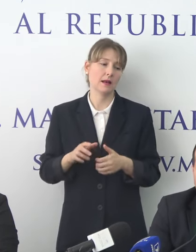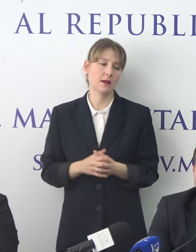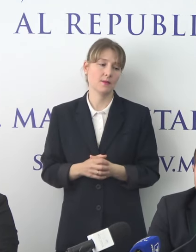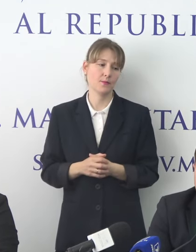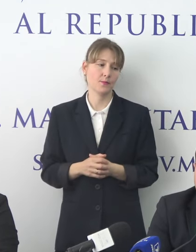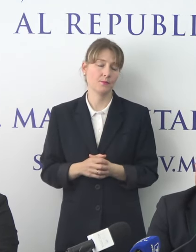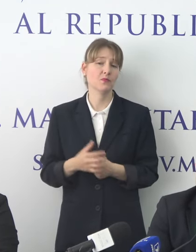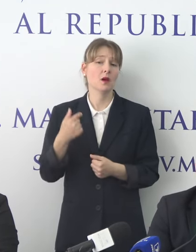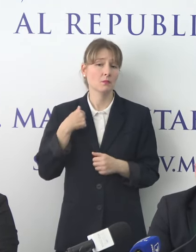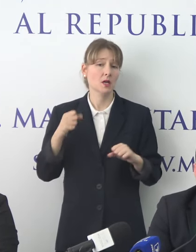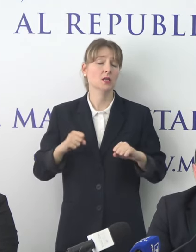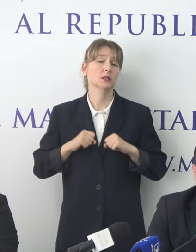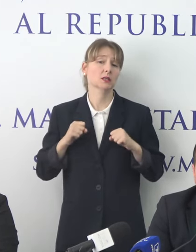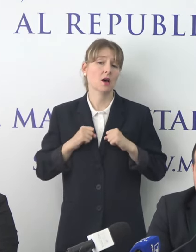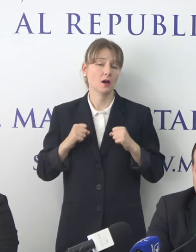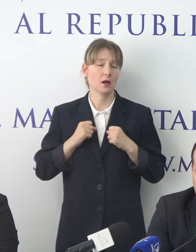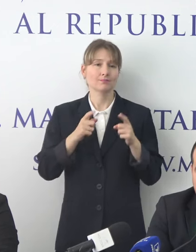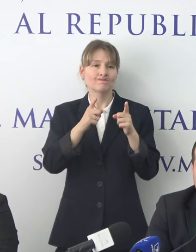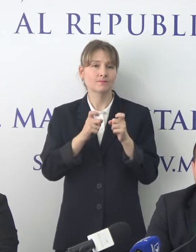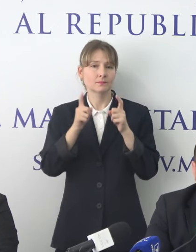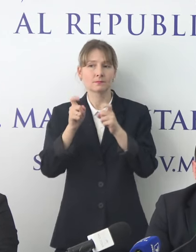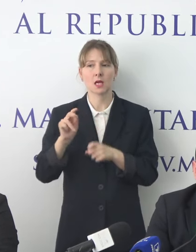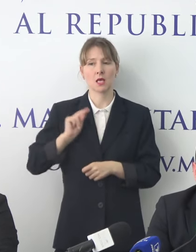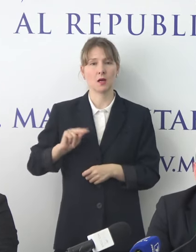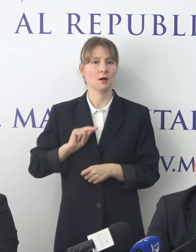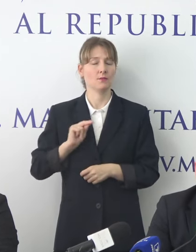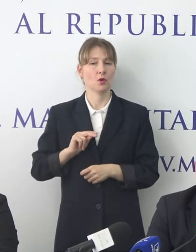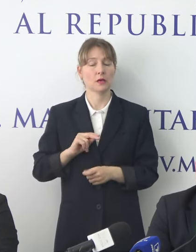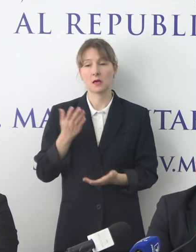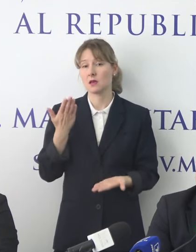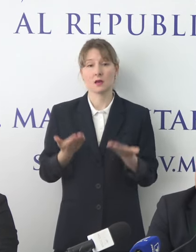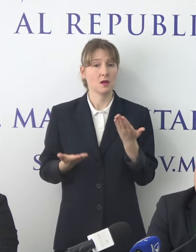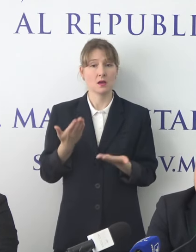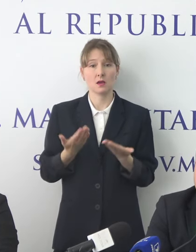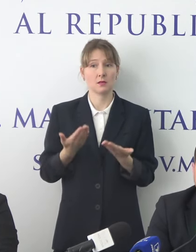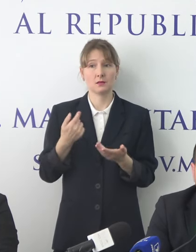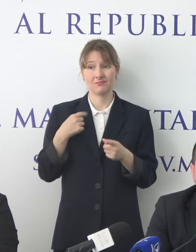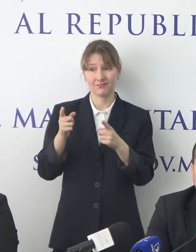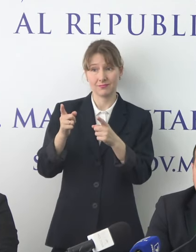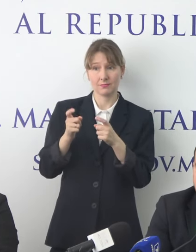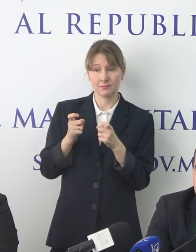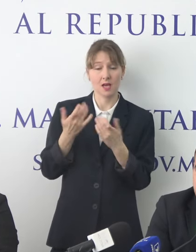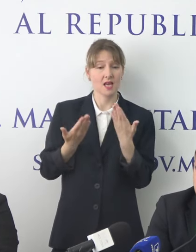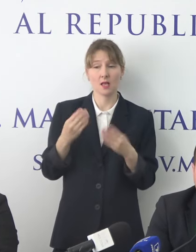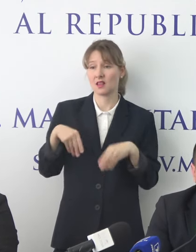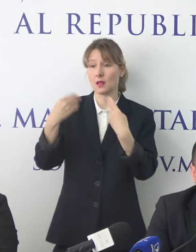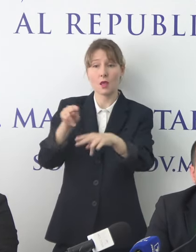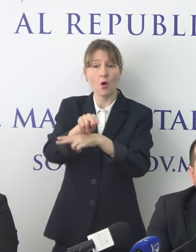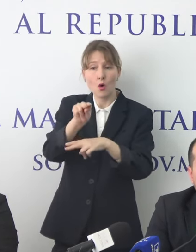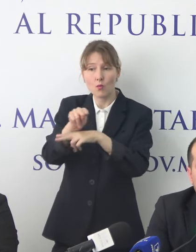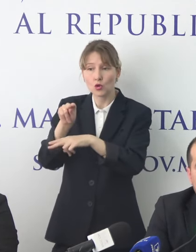Noi nu mergem doar pe efortul de a angaja. Pentru că dacă angajezi persoane, dar nu le dai instrumentarul necesar.